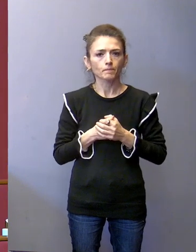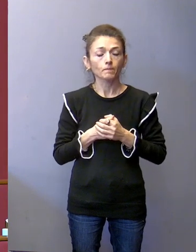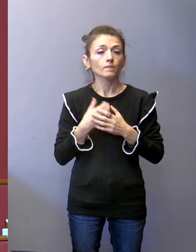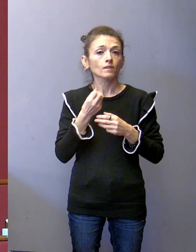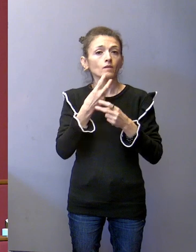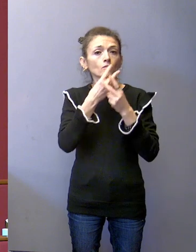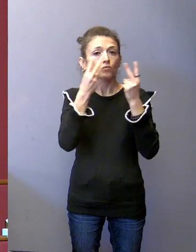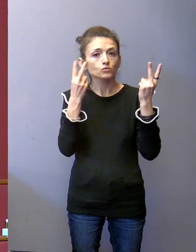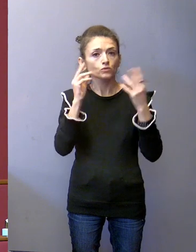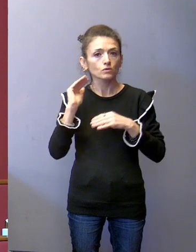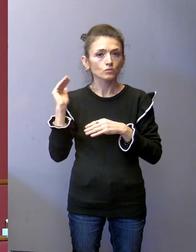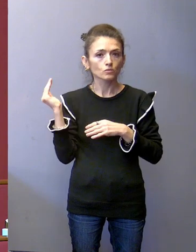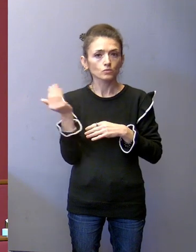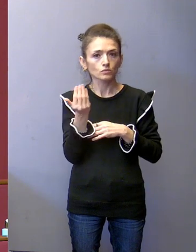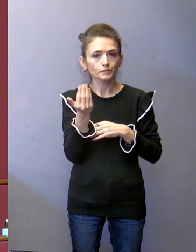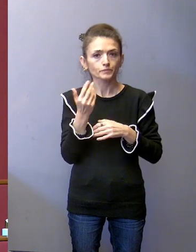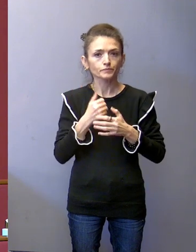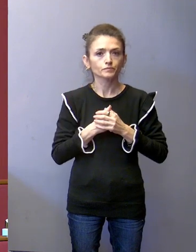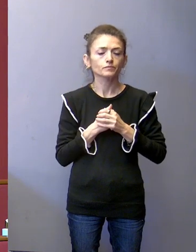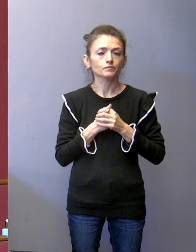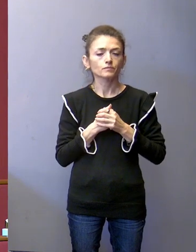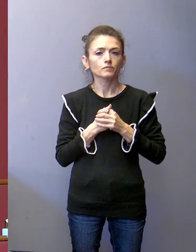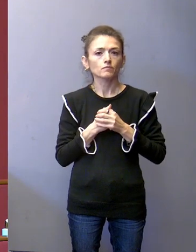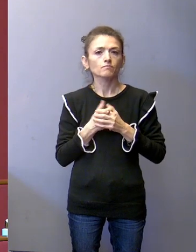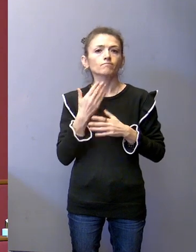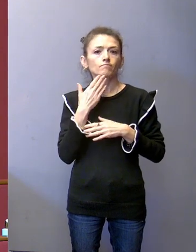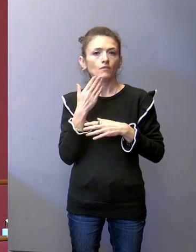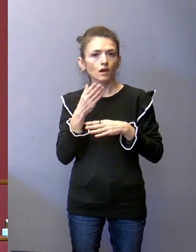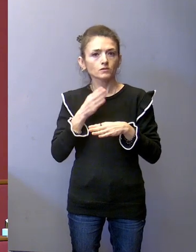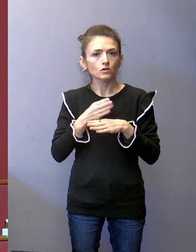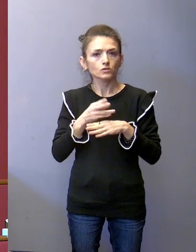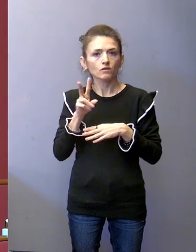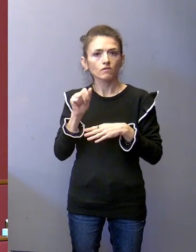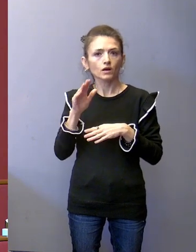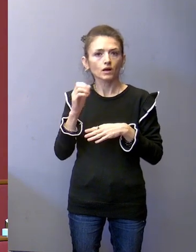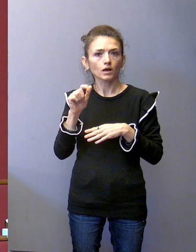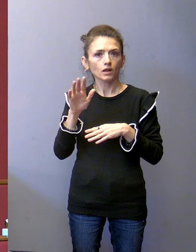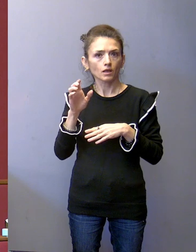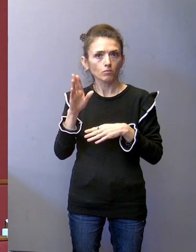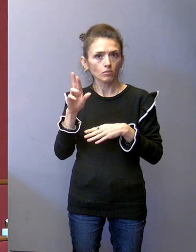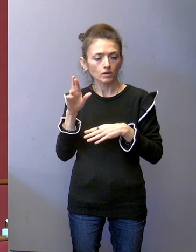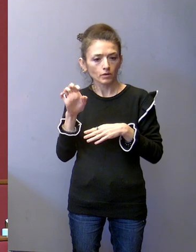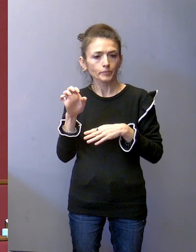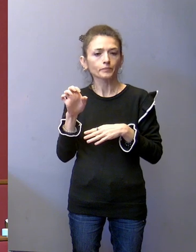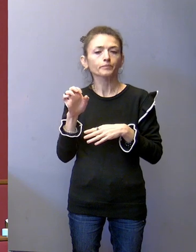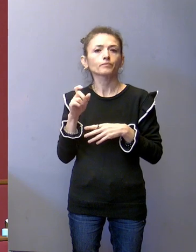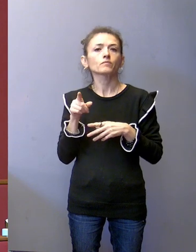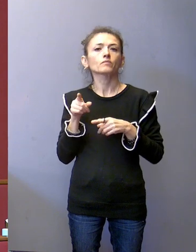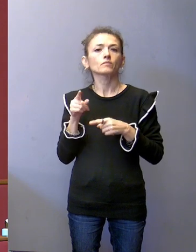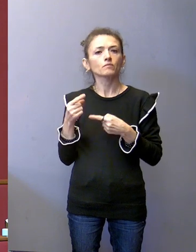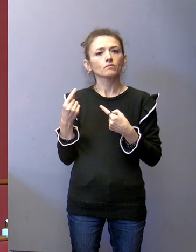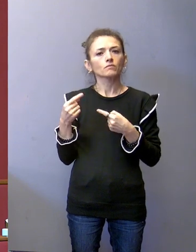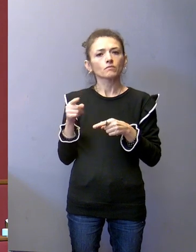tanto Buongiorno a tutti voglio ringraziarla consigliere vacallebre perché devo darle altro che